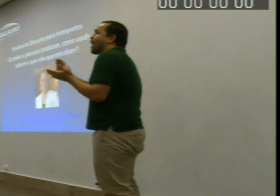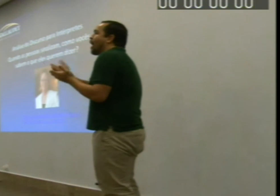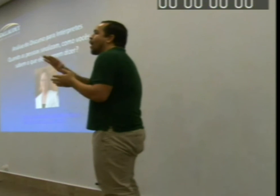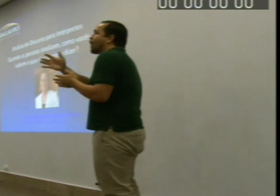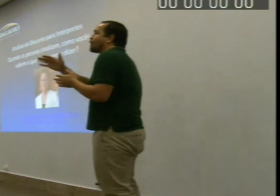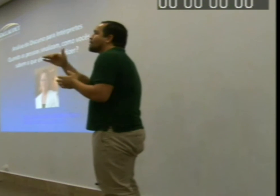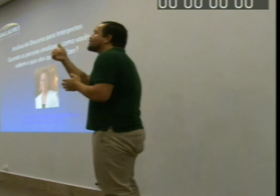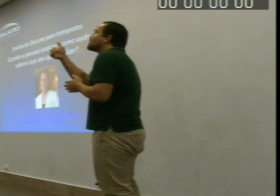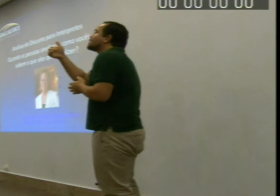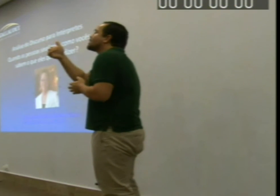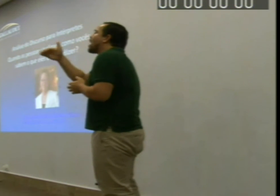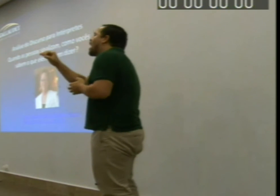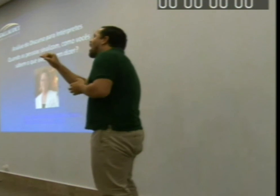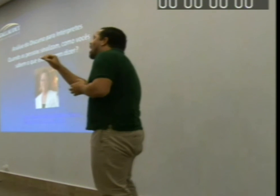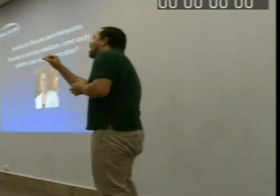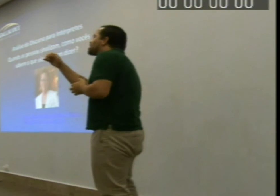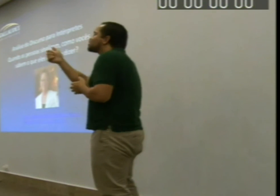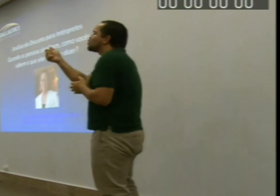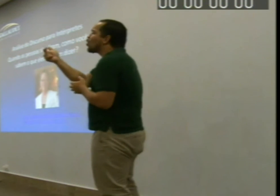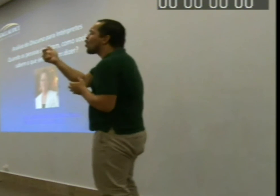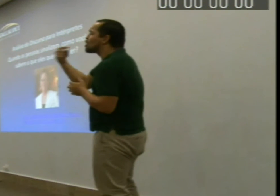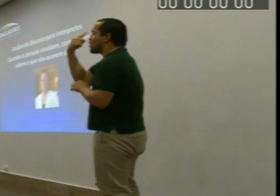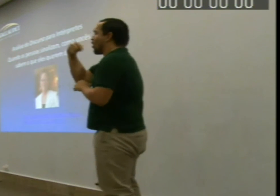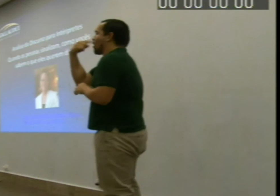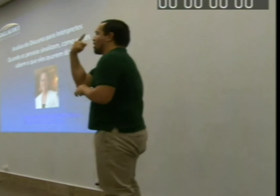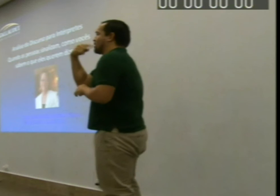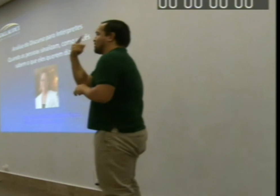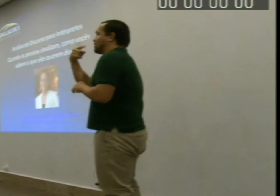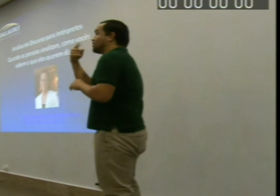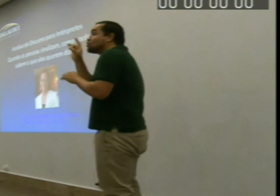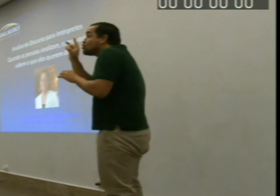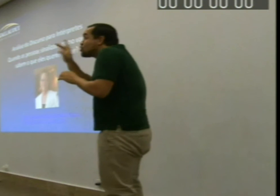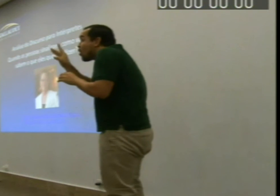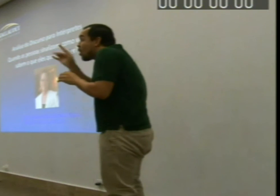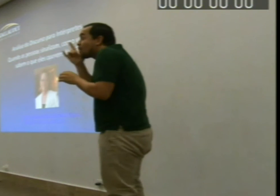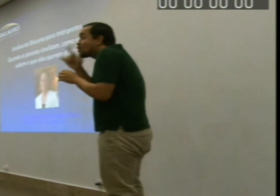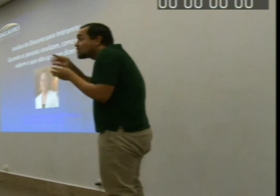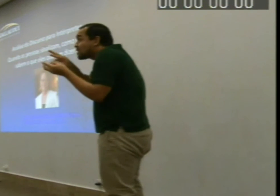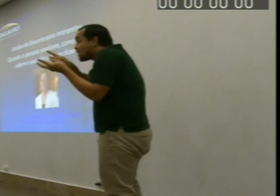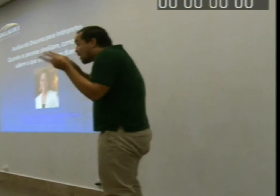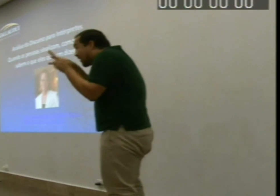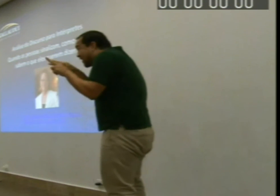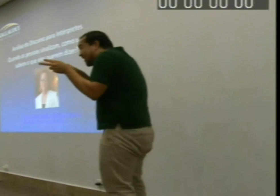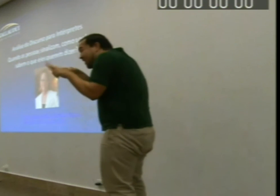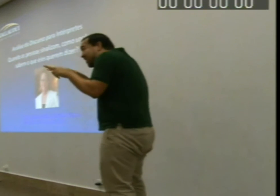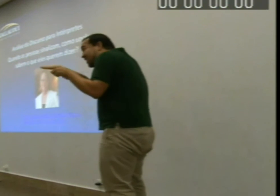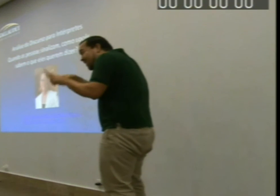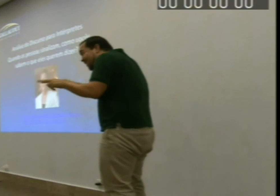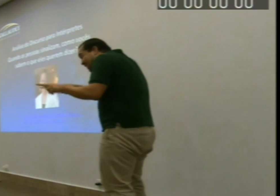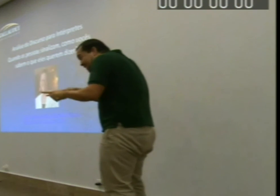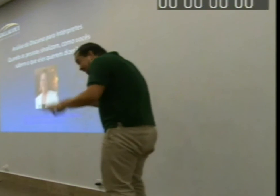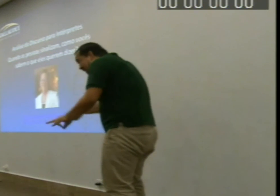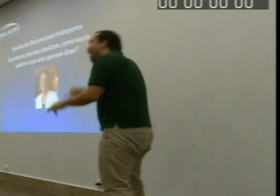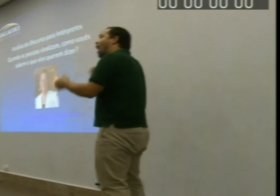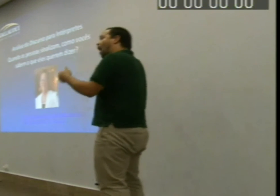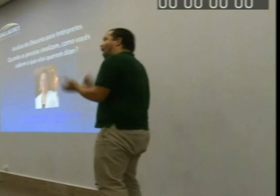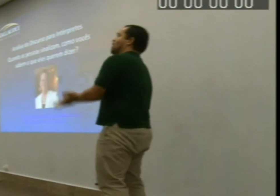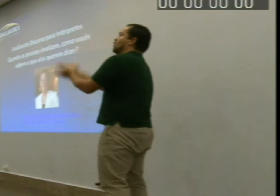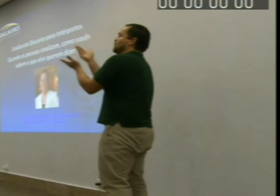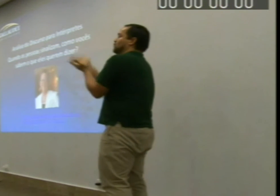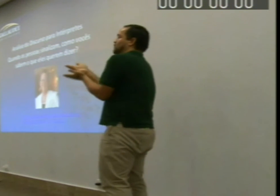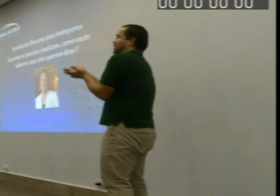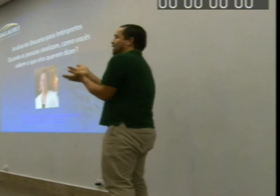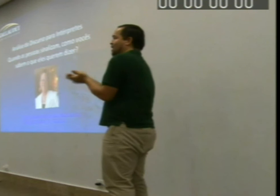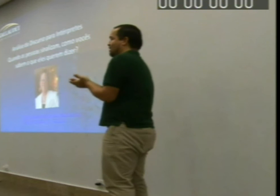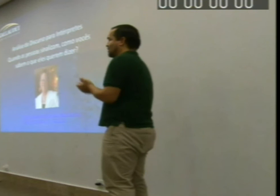fazia cada estudo mais ou menos 10 12 horas só para conseguir fazer uma tradução